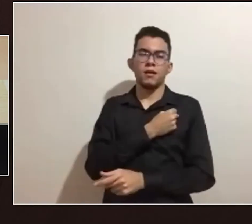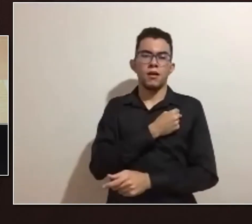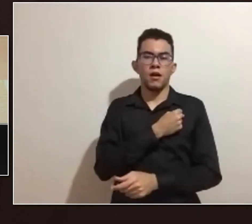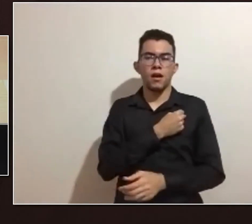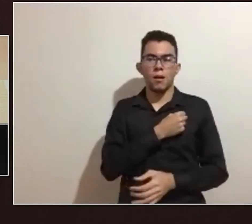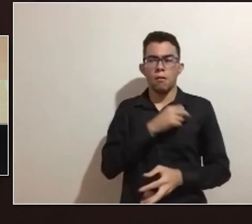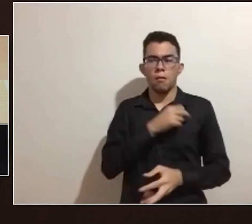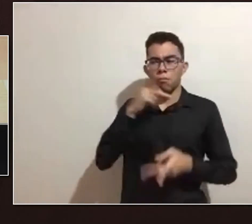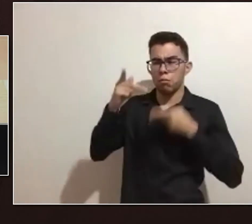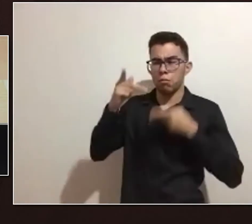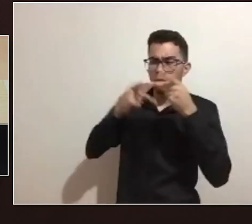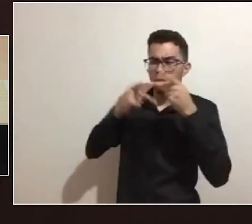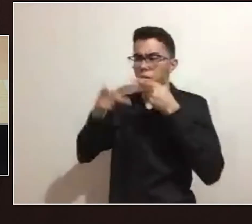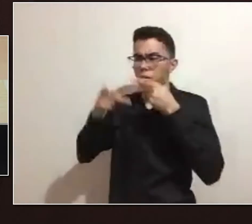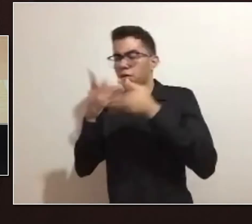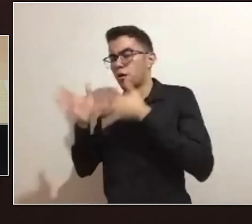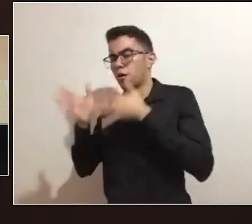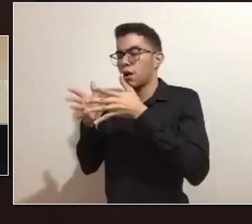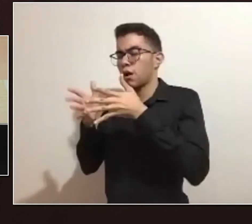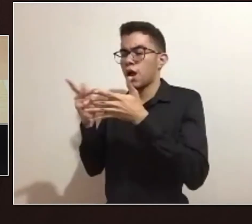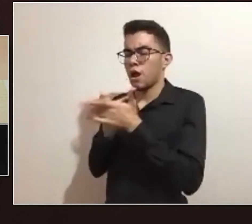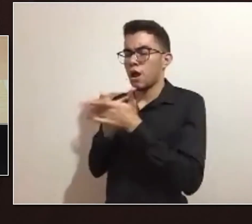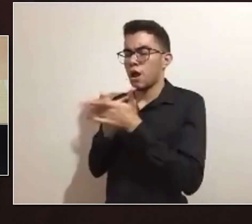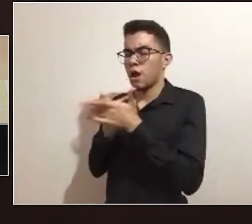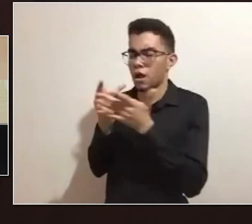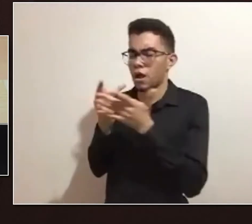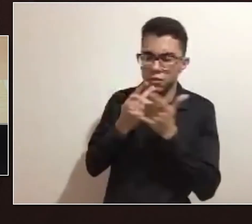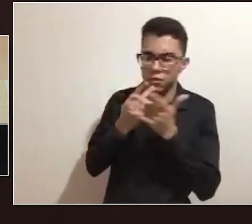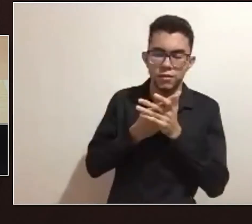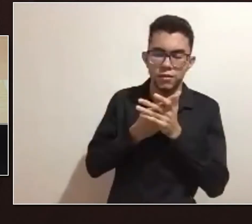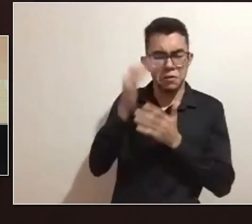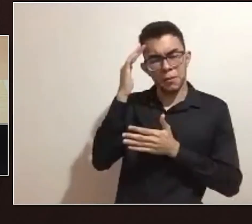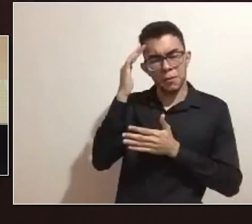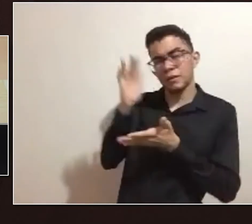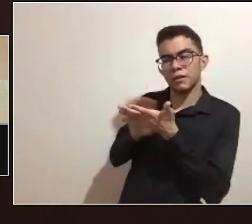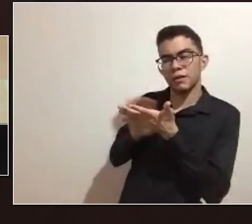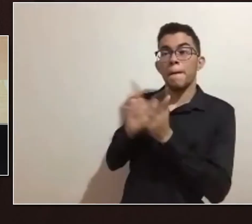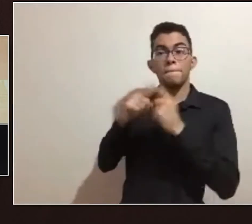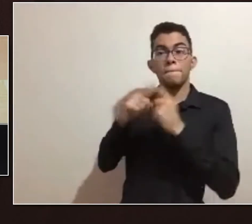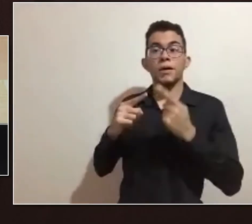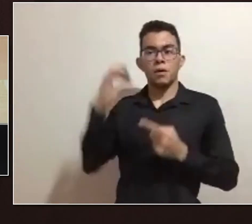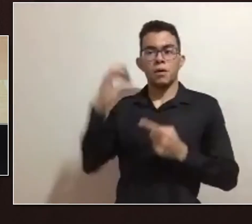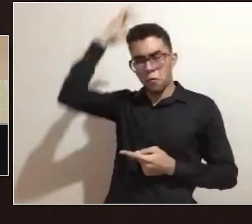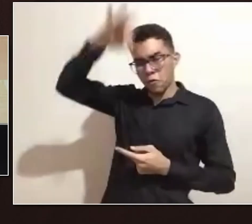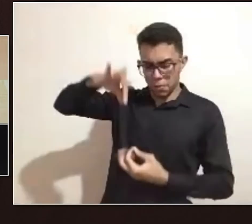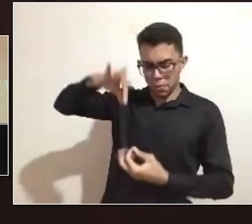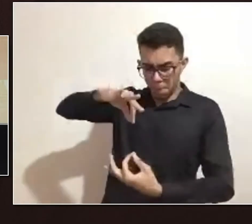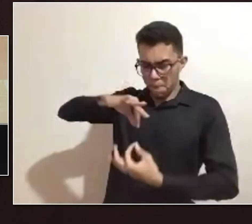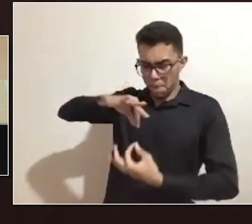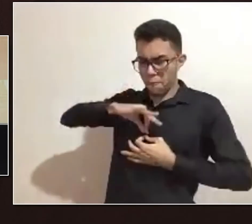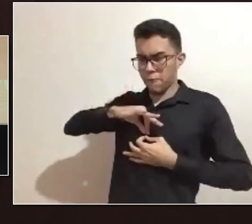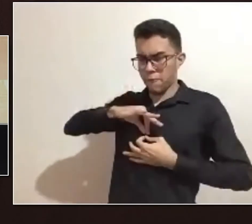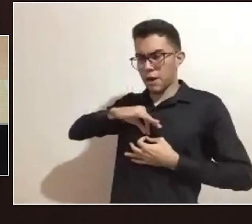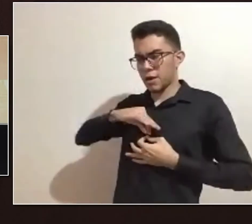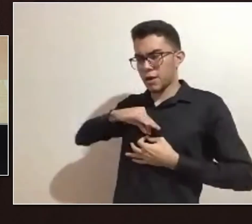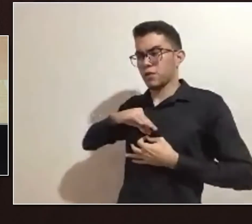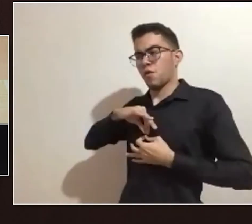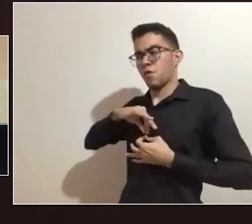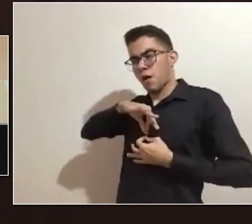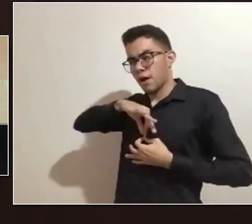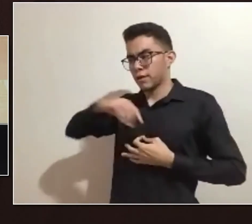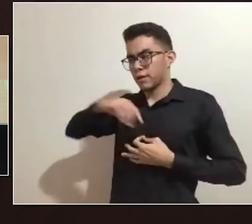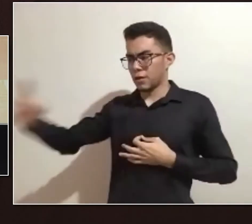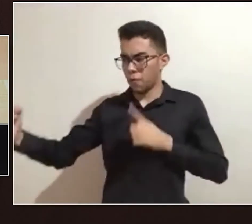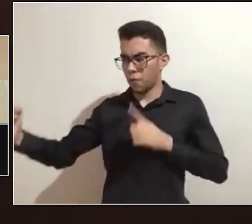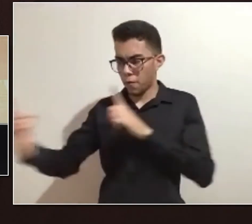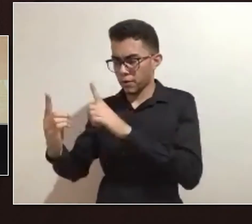trabalho. E o Espírito Santo vai trabalhar na pessoa. Aí quando você levanta os olhos novamente para a